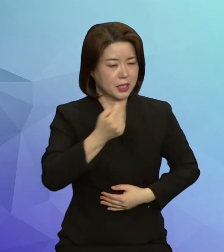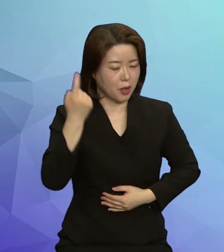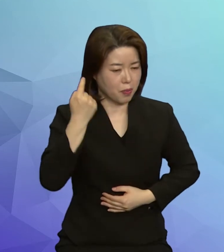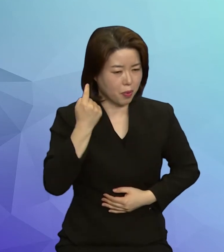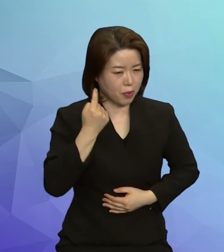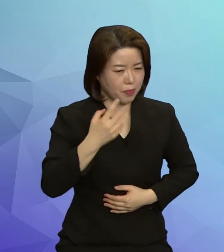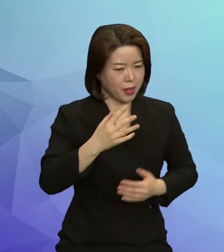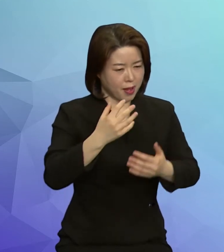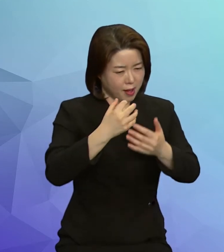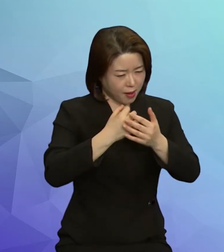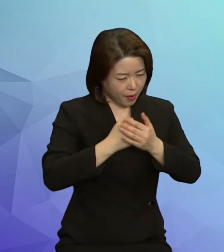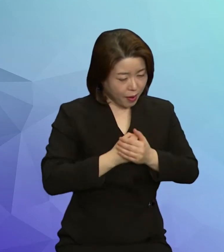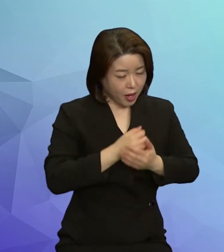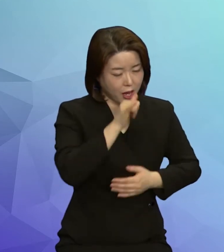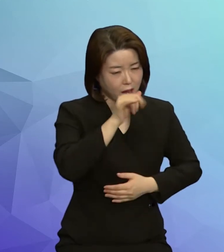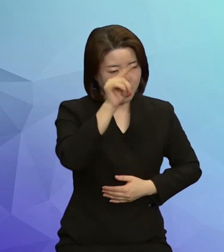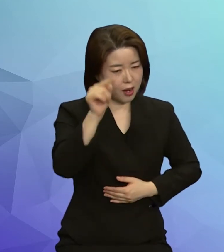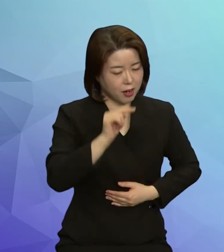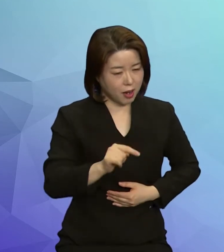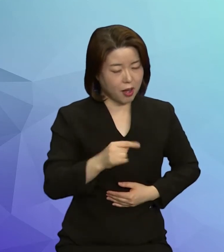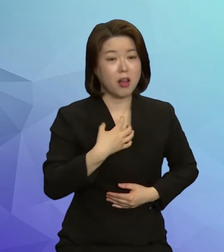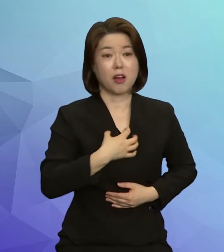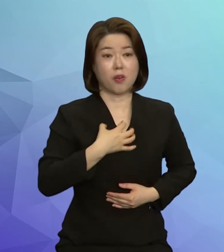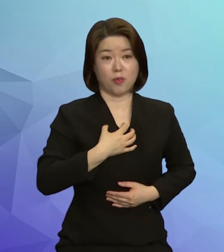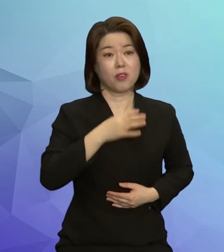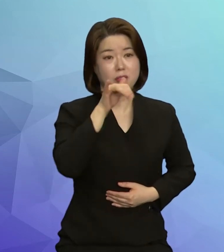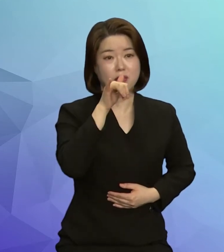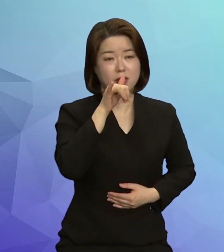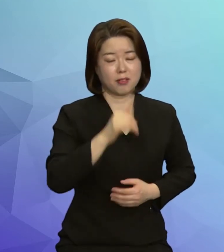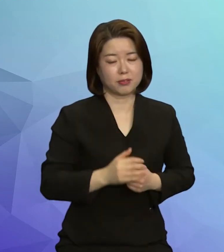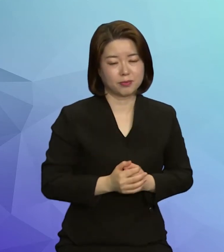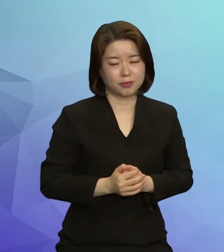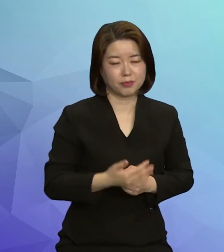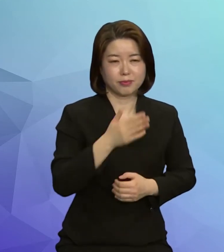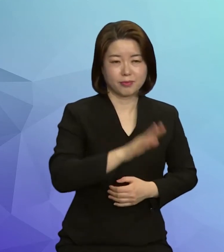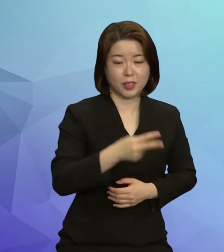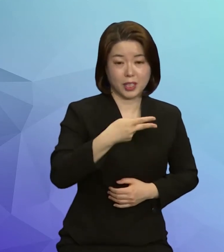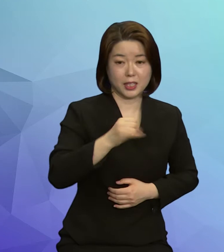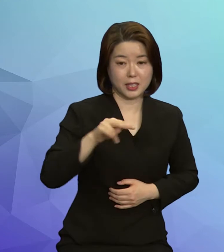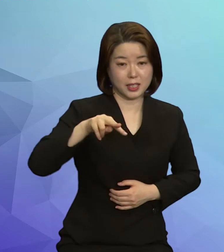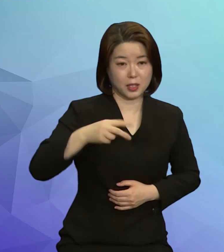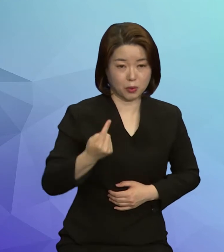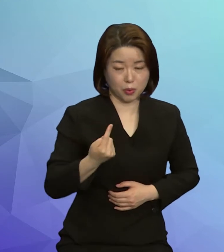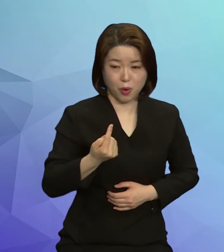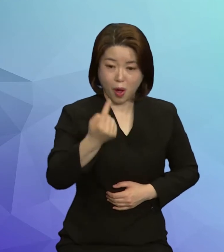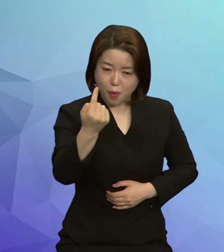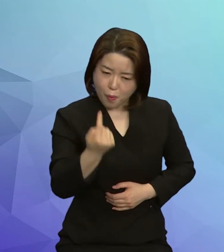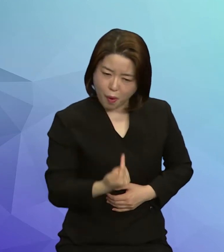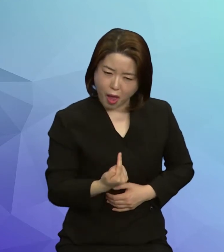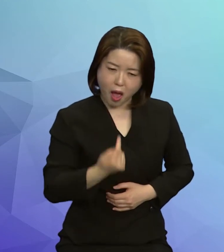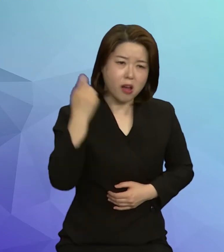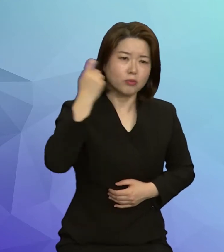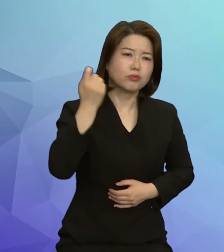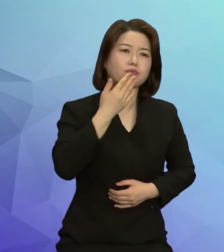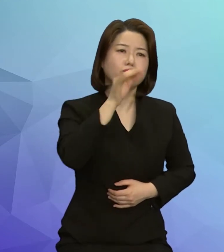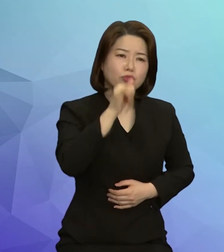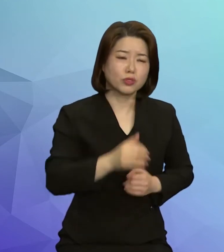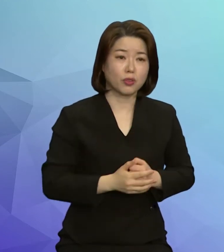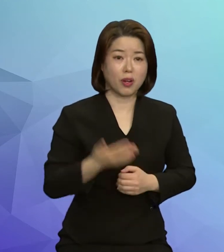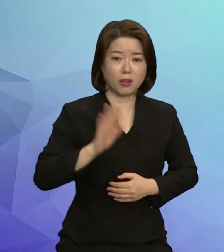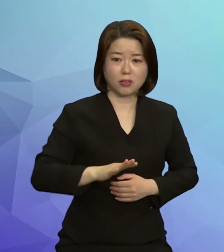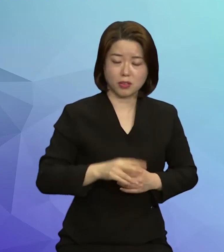복음을 받아들일까? 그게 걱정이 되었어요. 디도가 돌아와야 소식을 알 수 있을